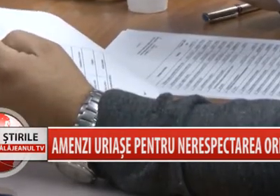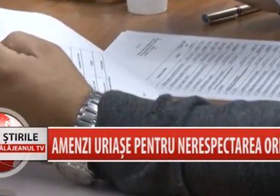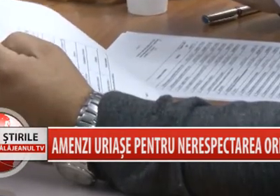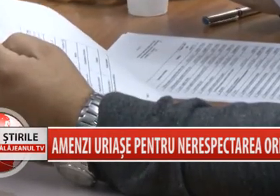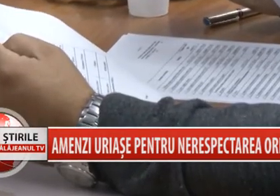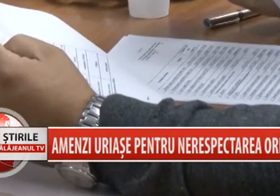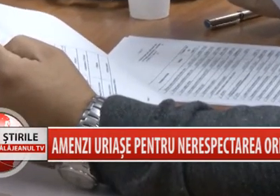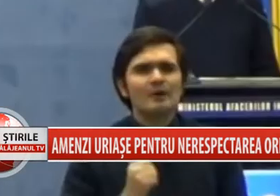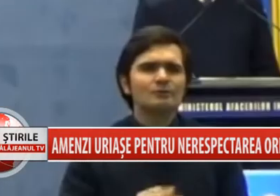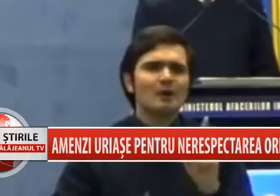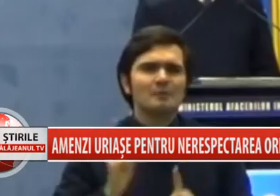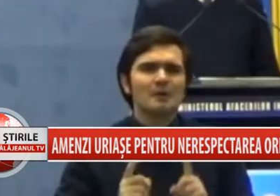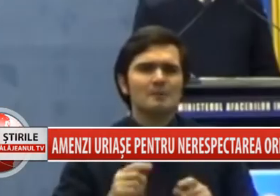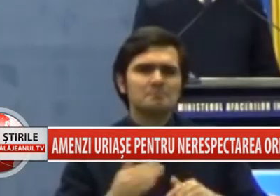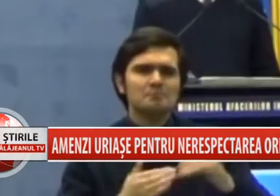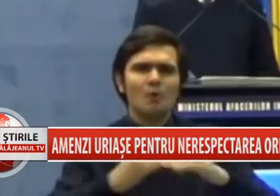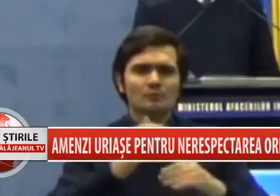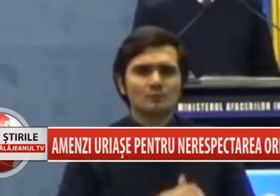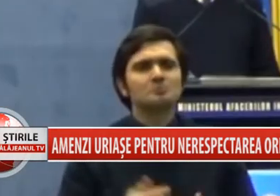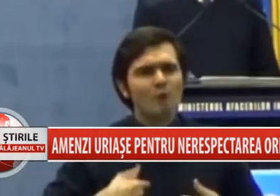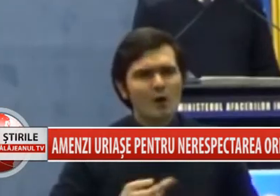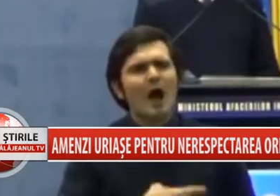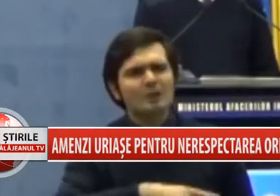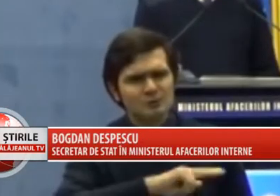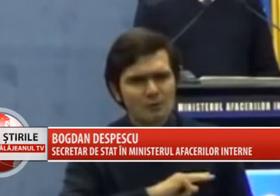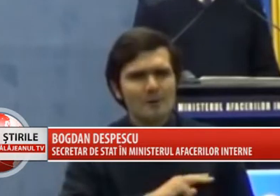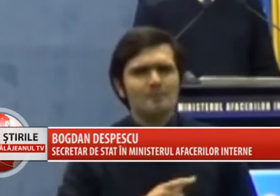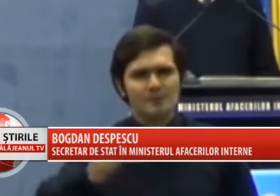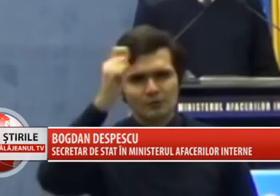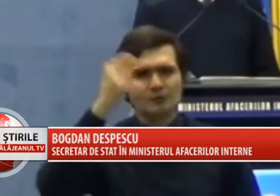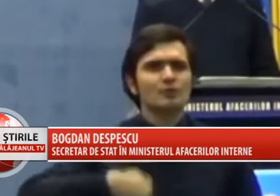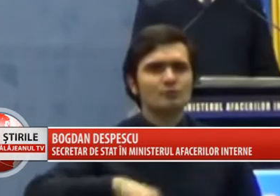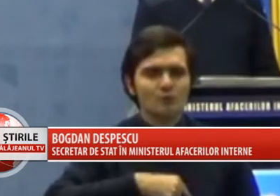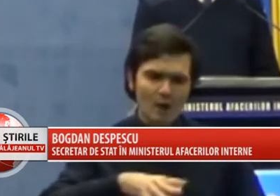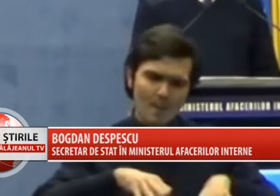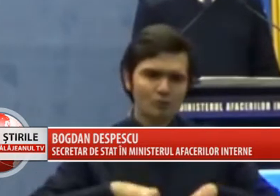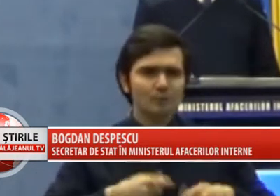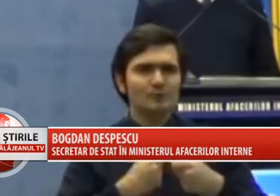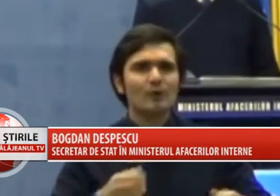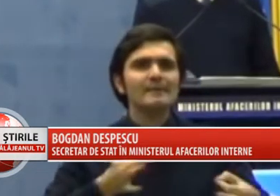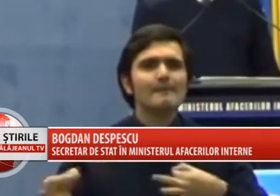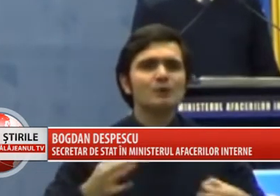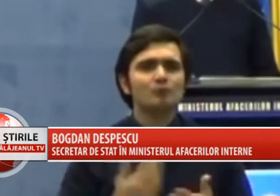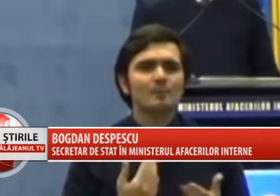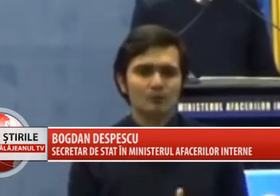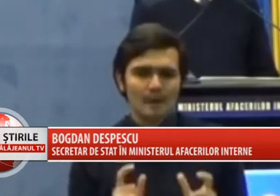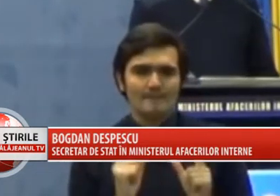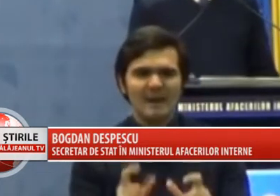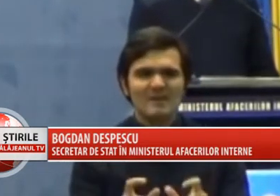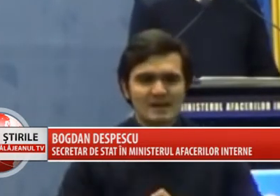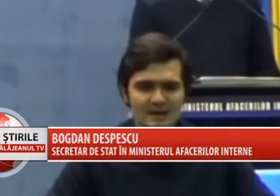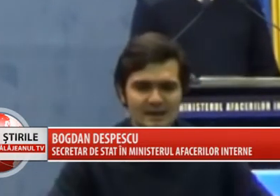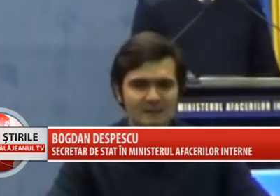normele legale în vigoare. Îi asigurăm pe toți cetățenii că adoptăm toate măsurile pentru prevenirea răspândirii acestui nou